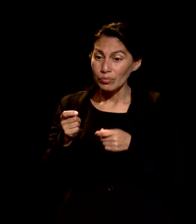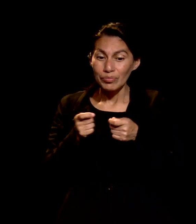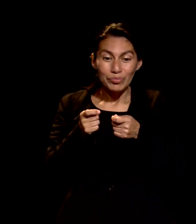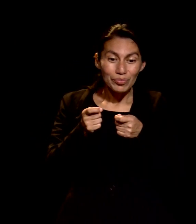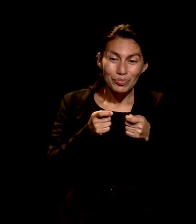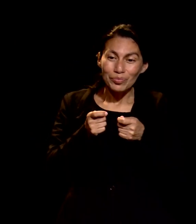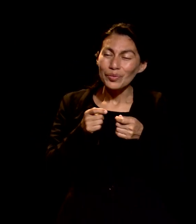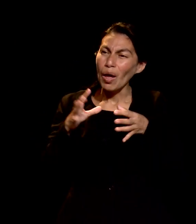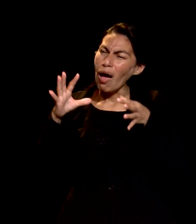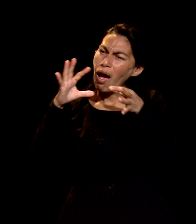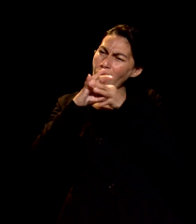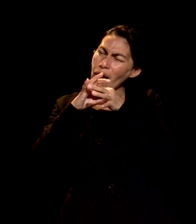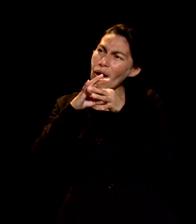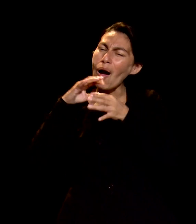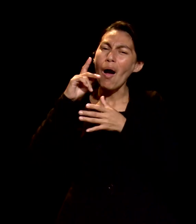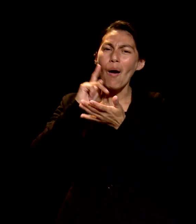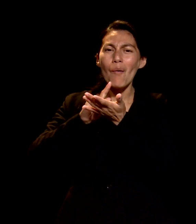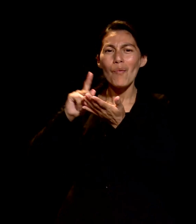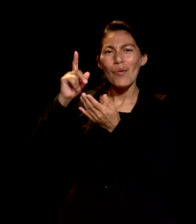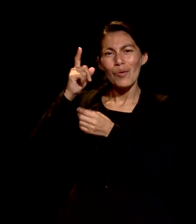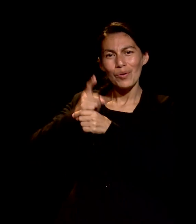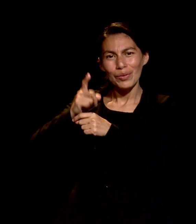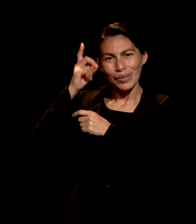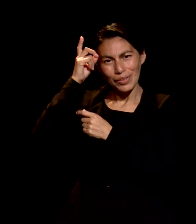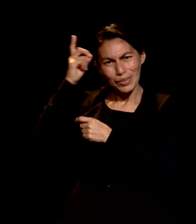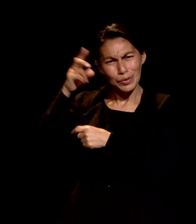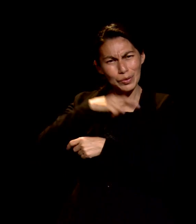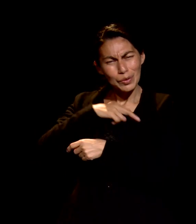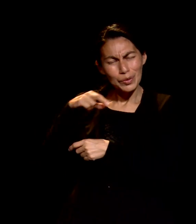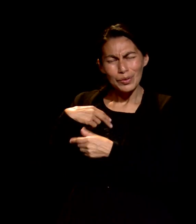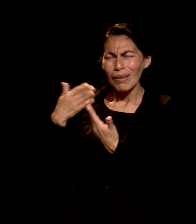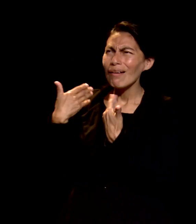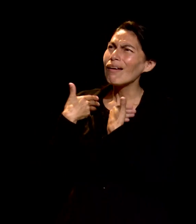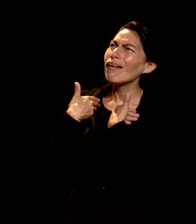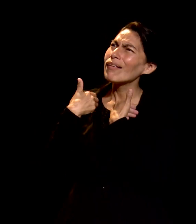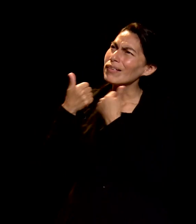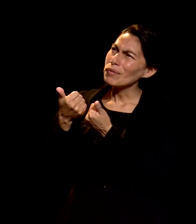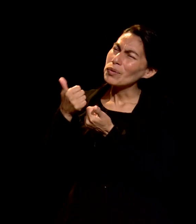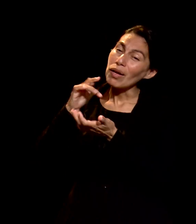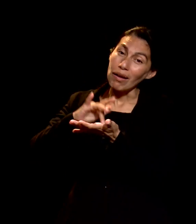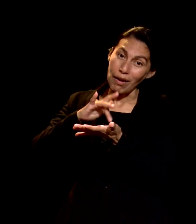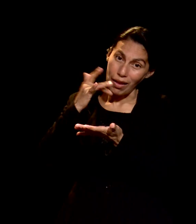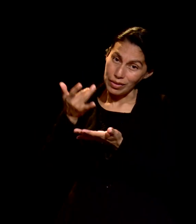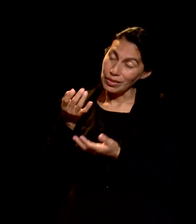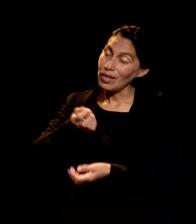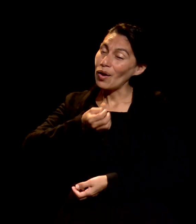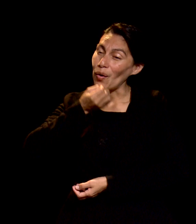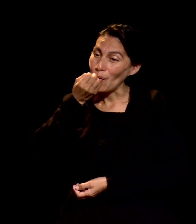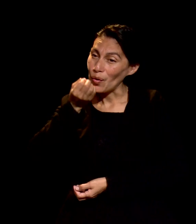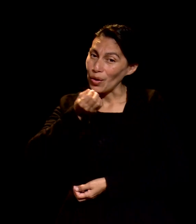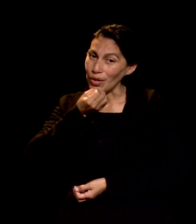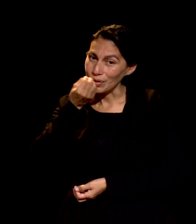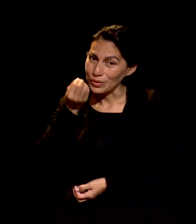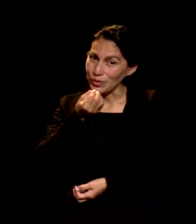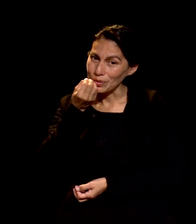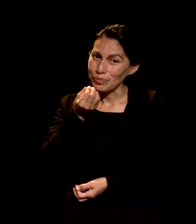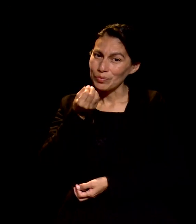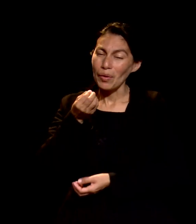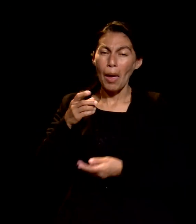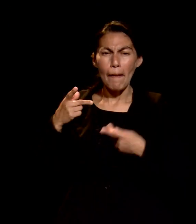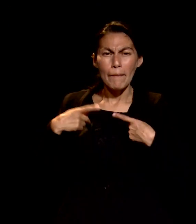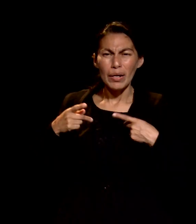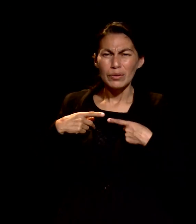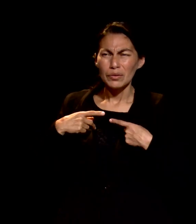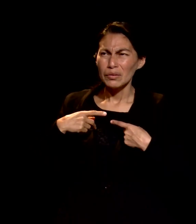con la voluntad de Dios. Y nosotros lo captamos porque precisamente oramos. La persona que no